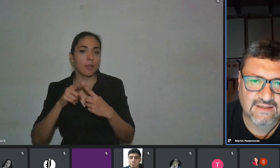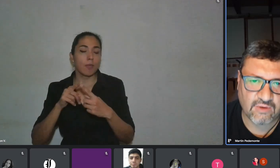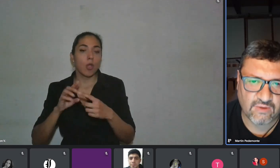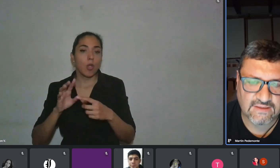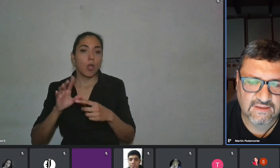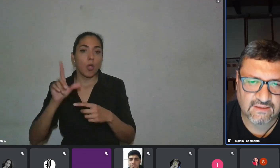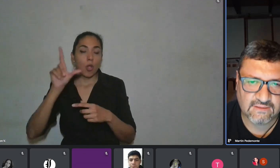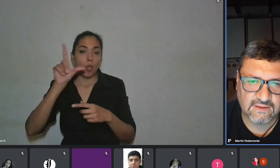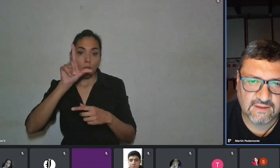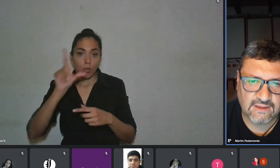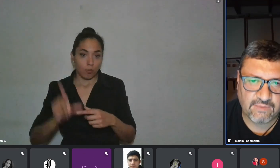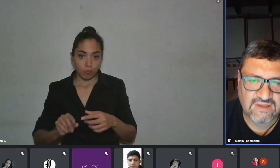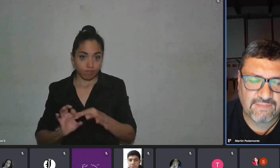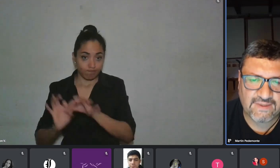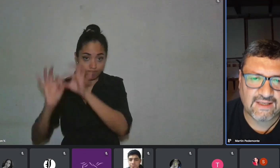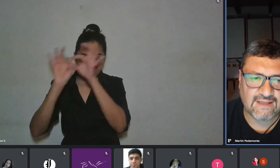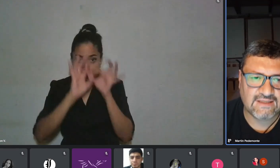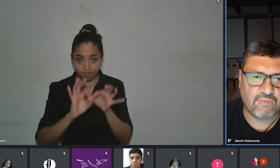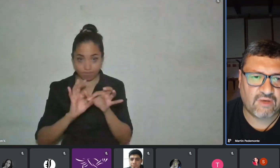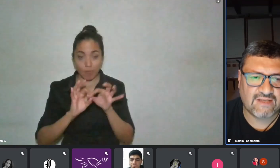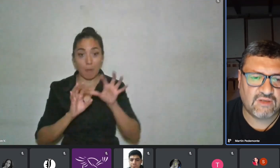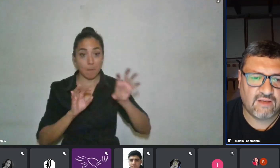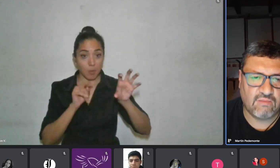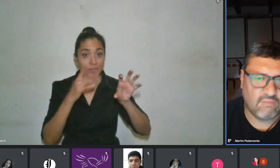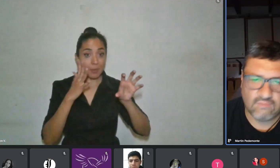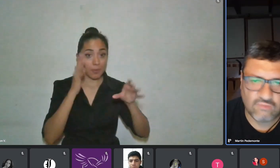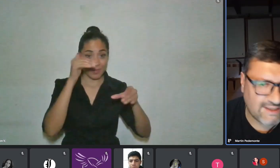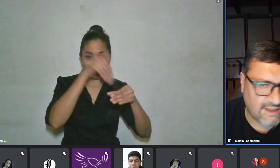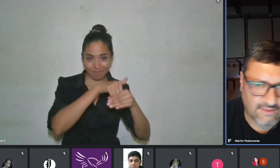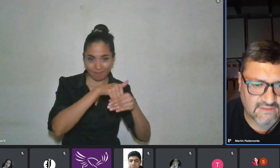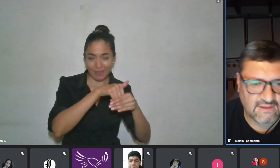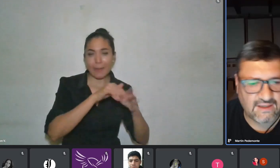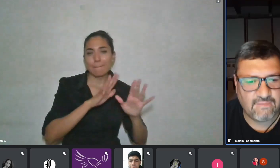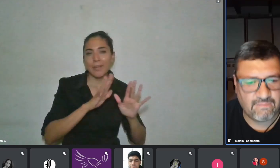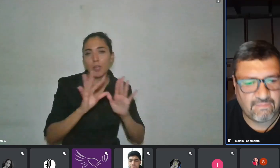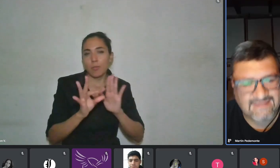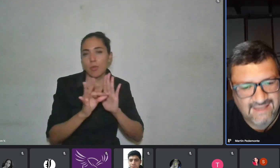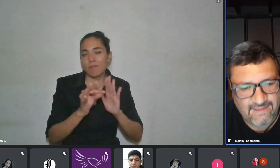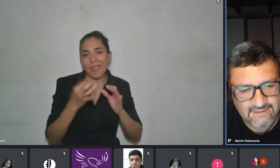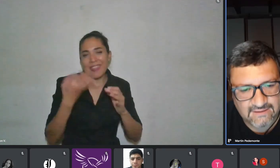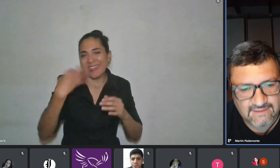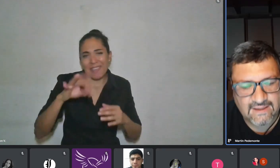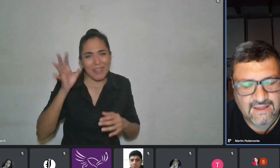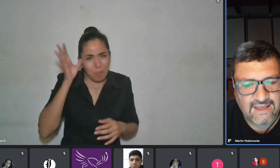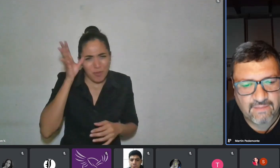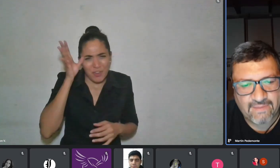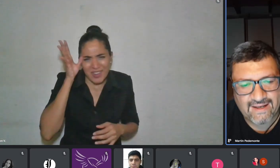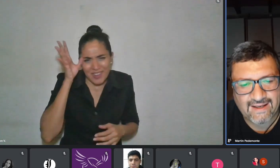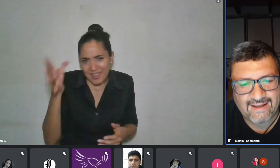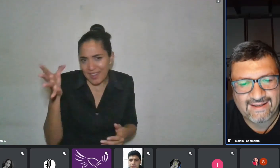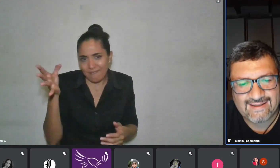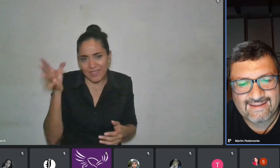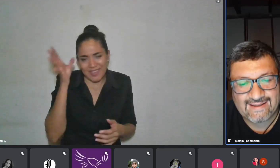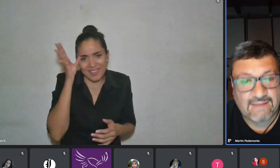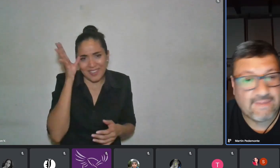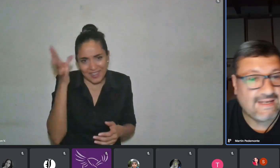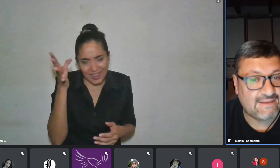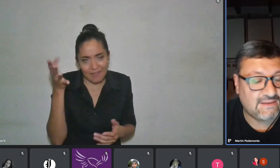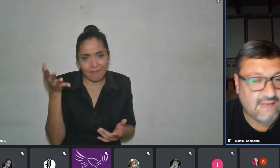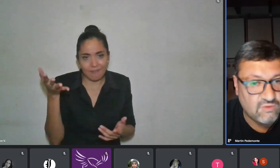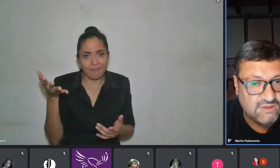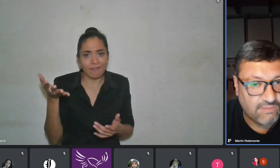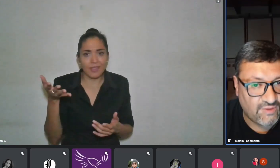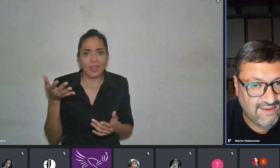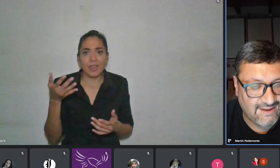intervenir esa provincia. Pero siempre tienen que ser por razones muy graves. Básicamente es para